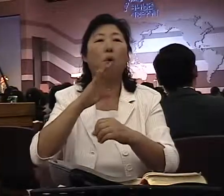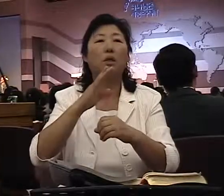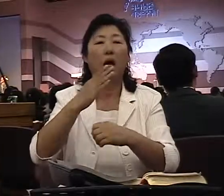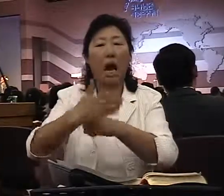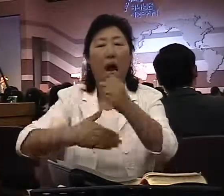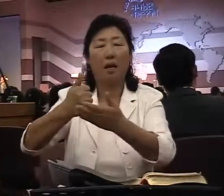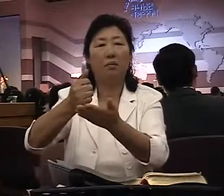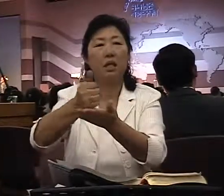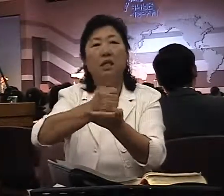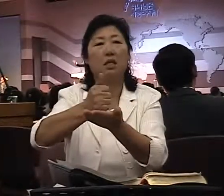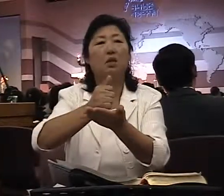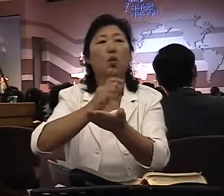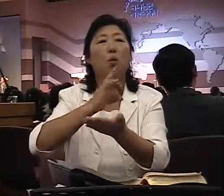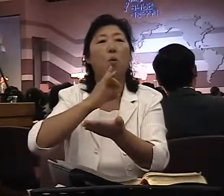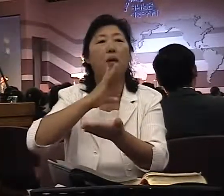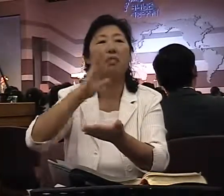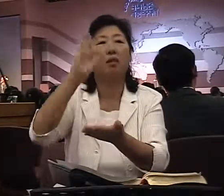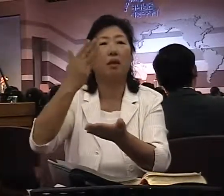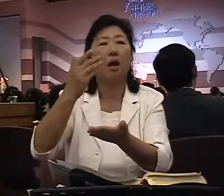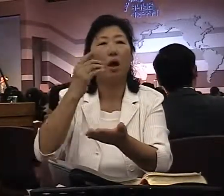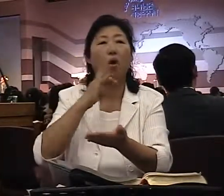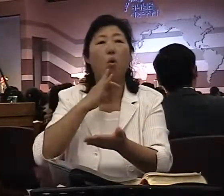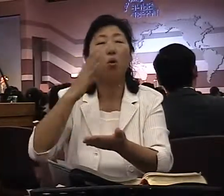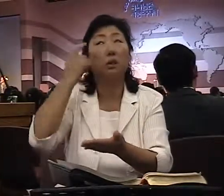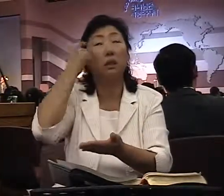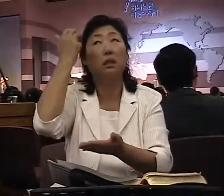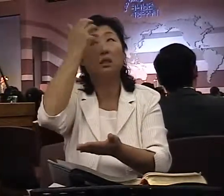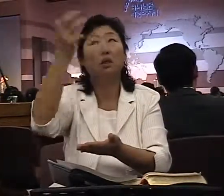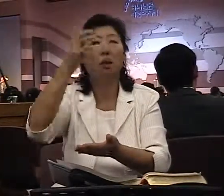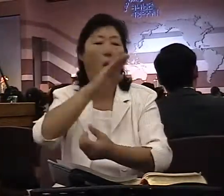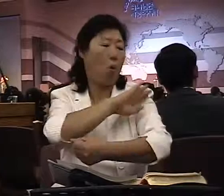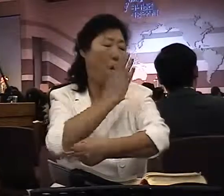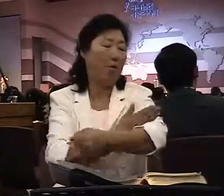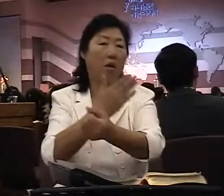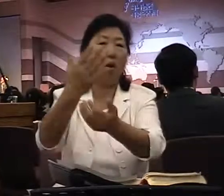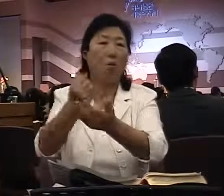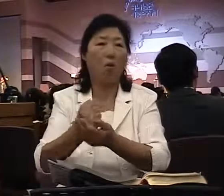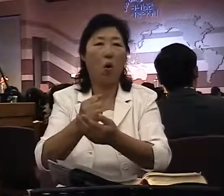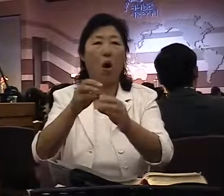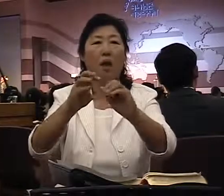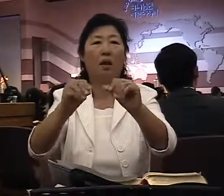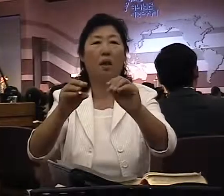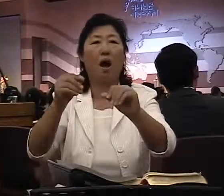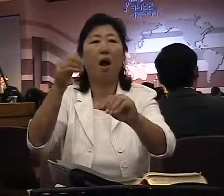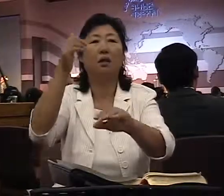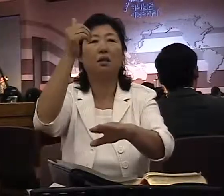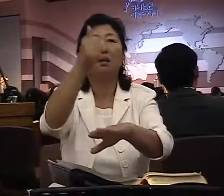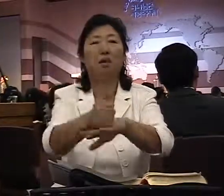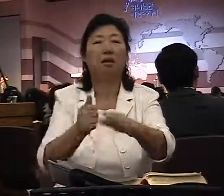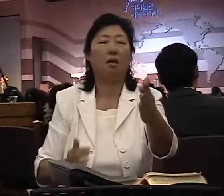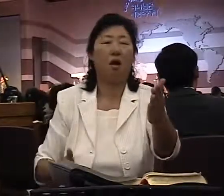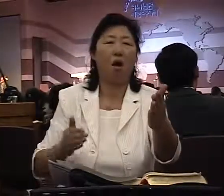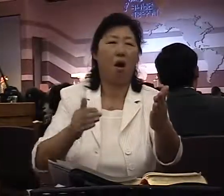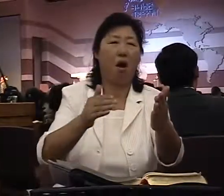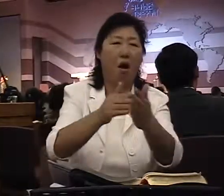말씀이죠. 오직 성령이 너에게 임하시면 너희가 권능을 받고 땅 끝까지 이르러 내 증인이 되리라.